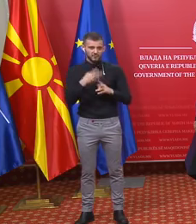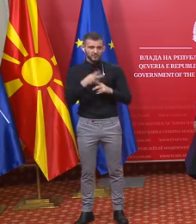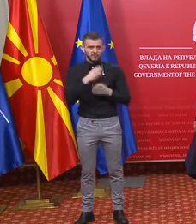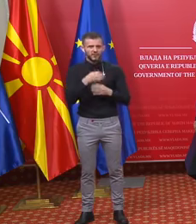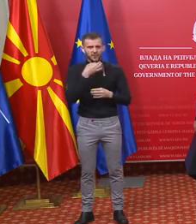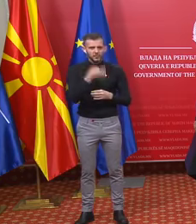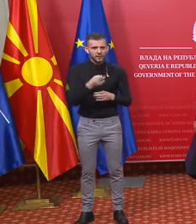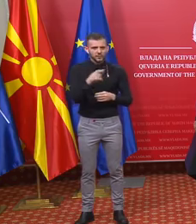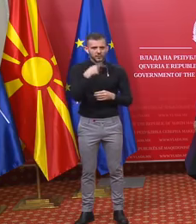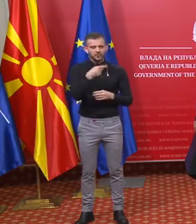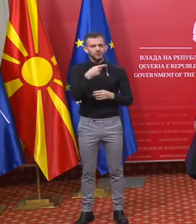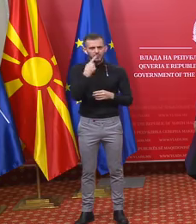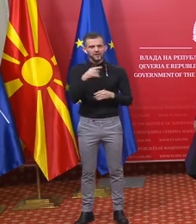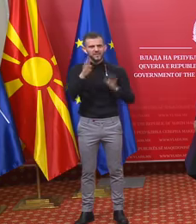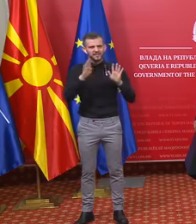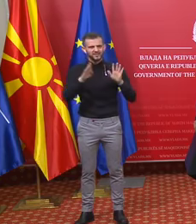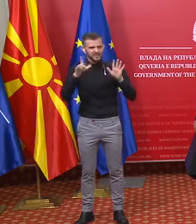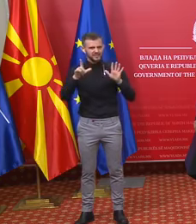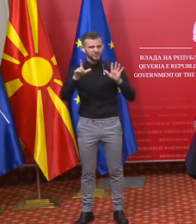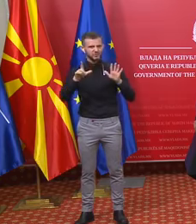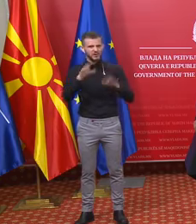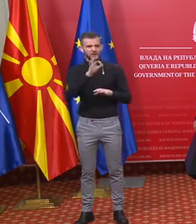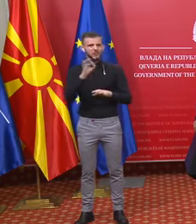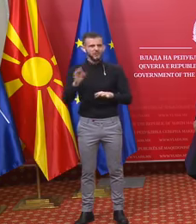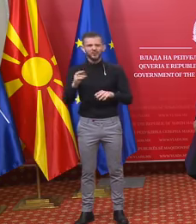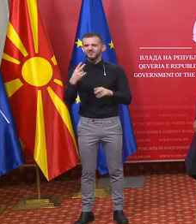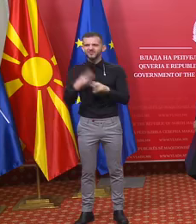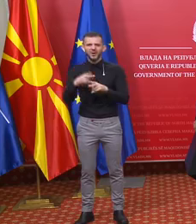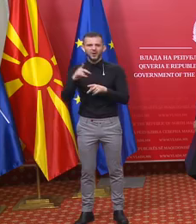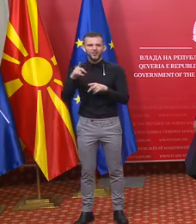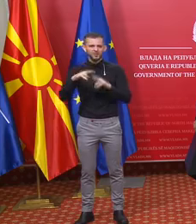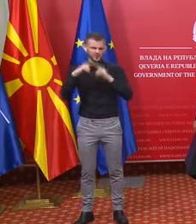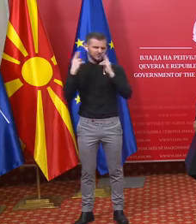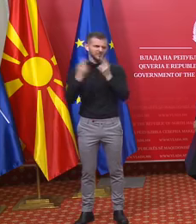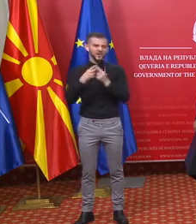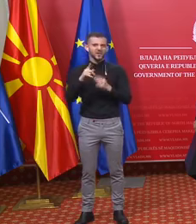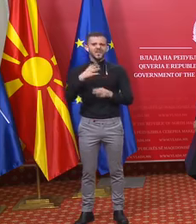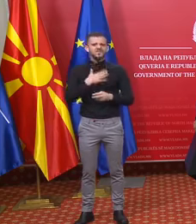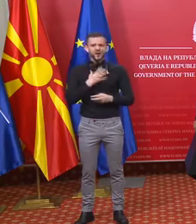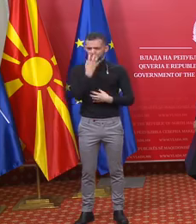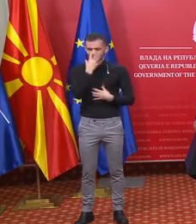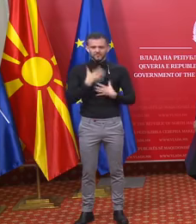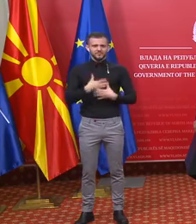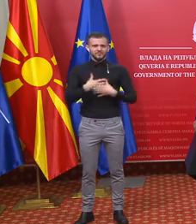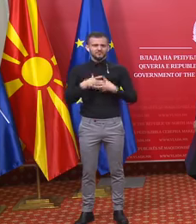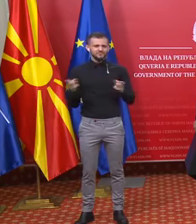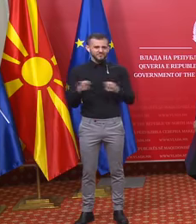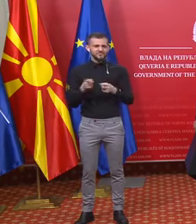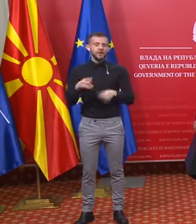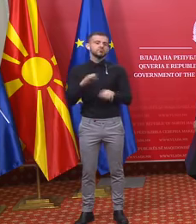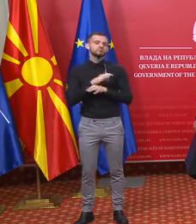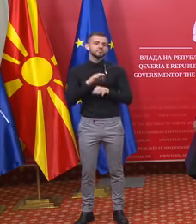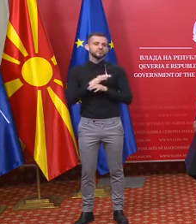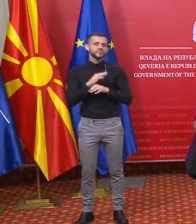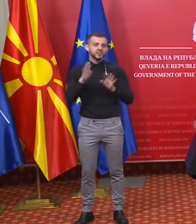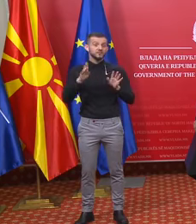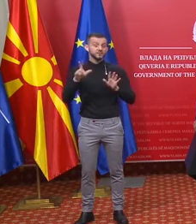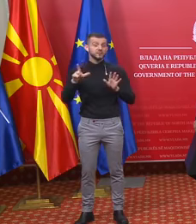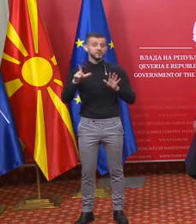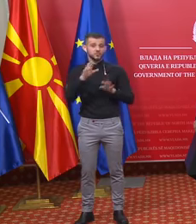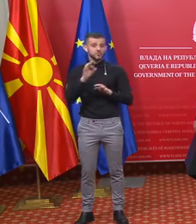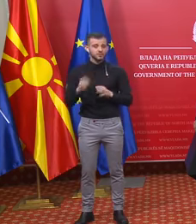дека 97% од скупно заболените во светот кои се интубирани, значи умираат. И сега има